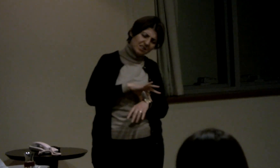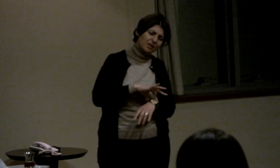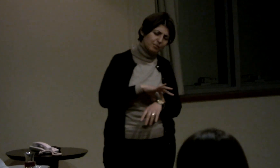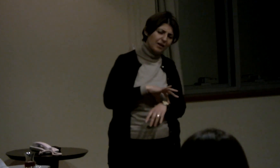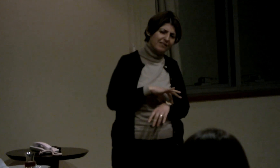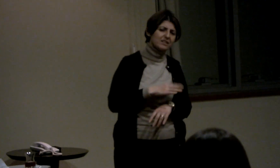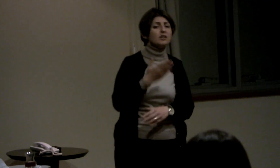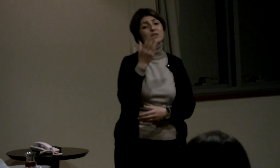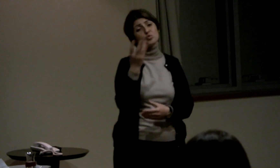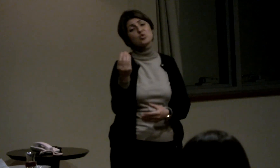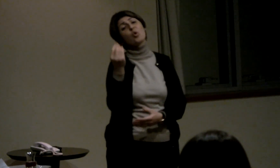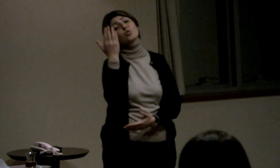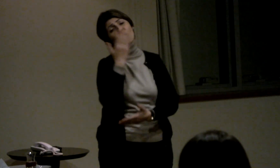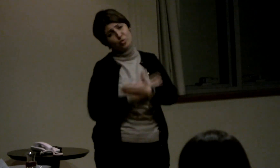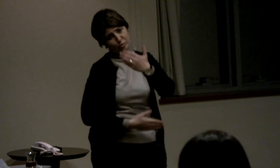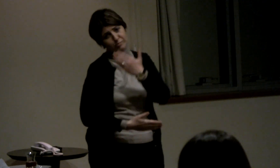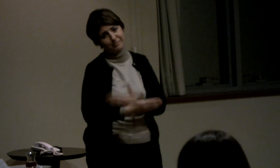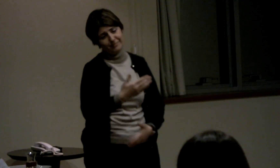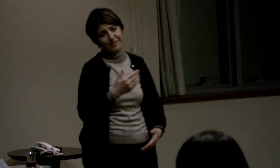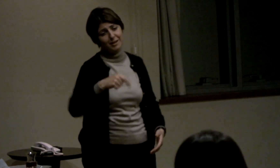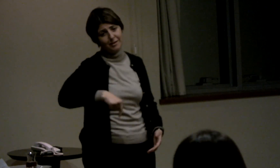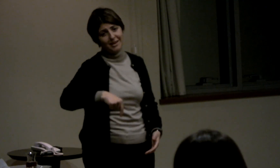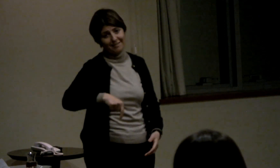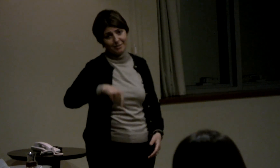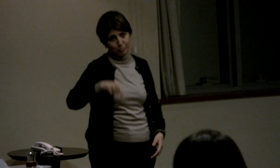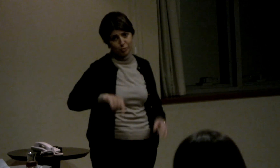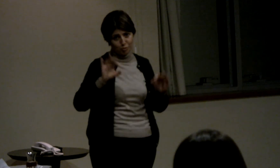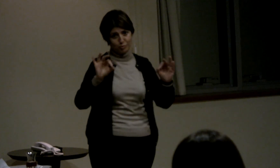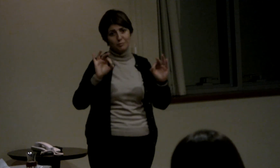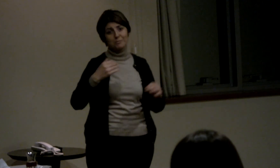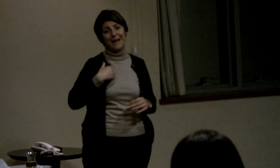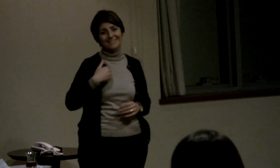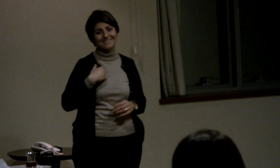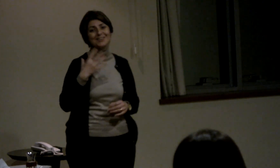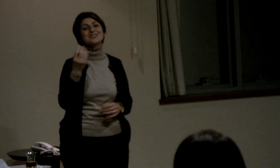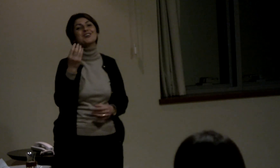Hastayım, evet, ya da çok yorgun. Evet, bugün ben çok